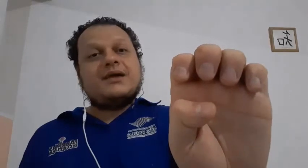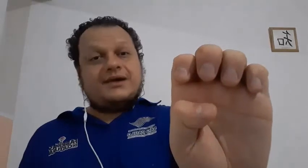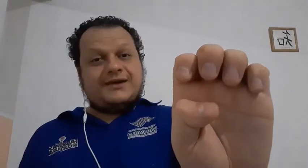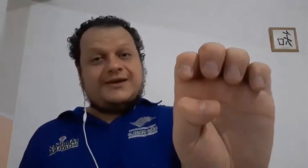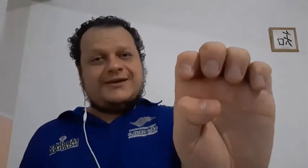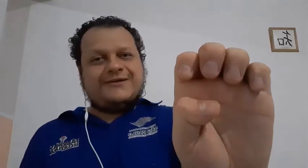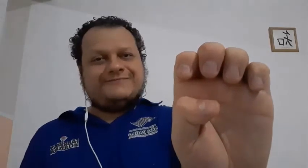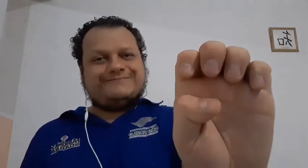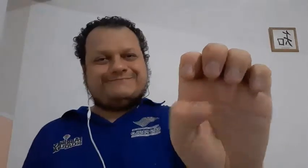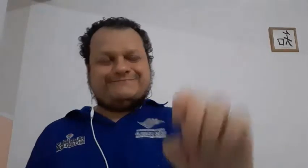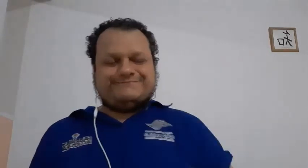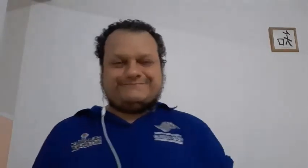E.